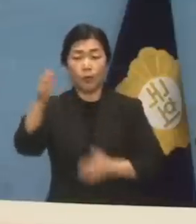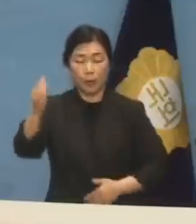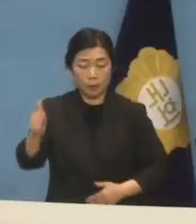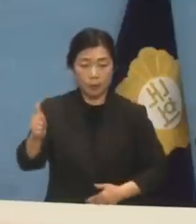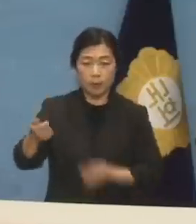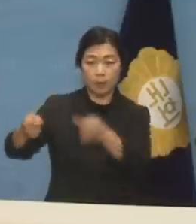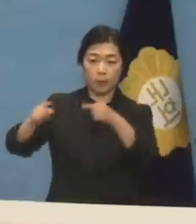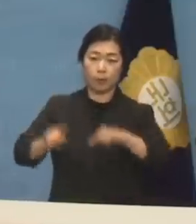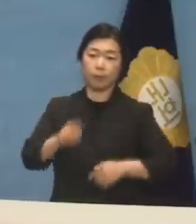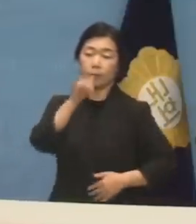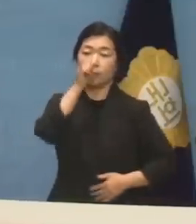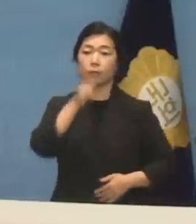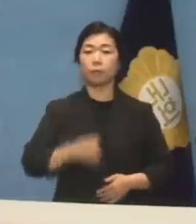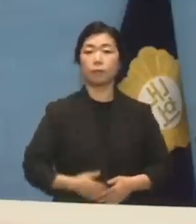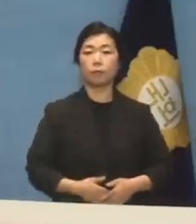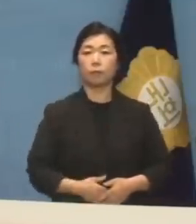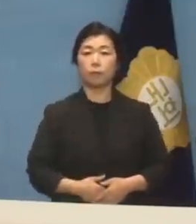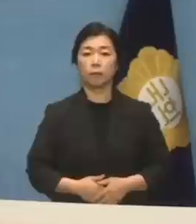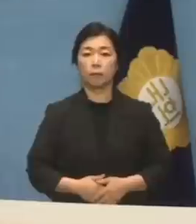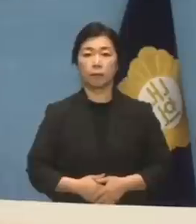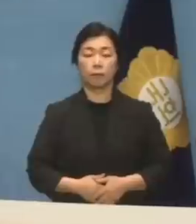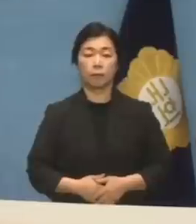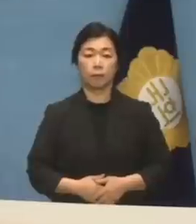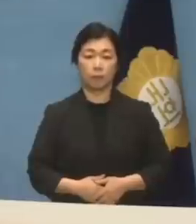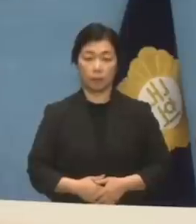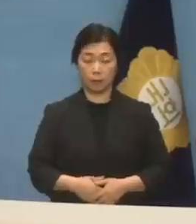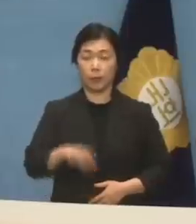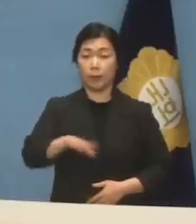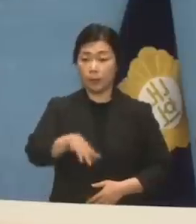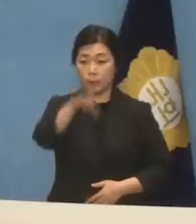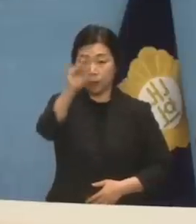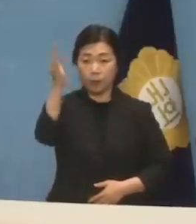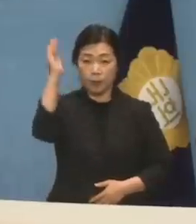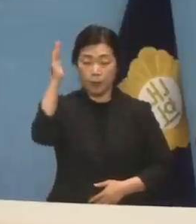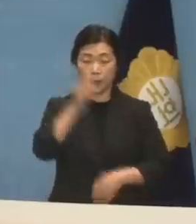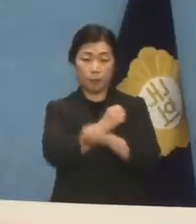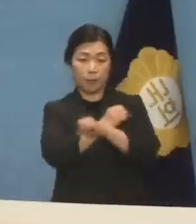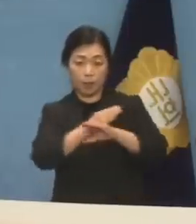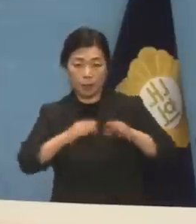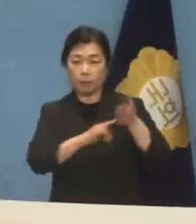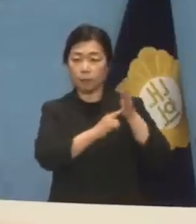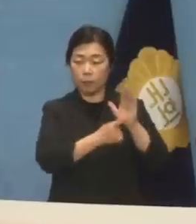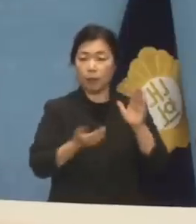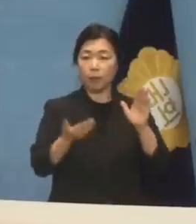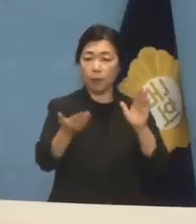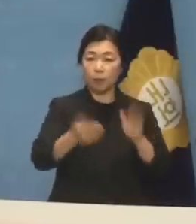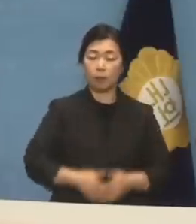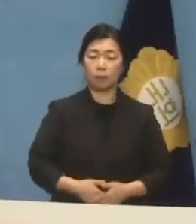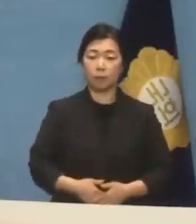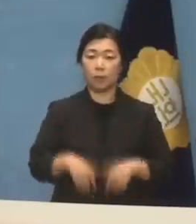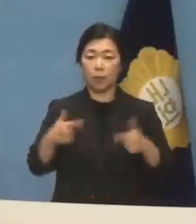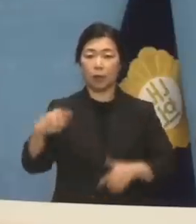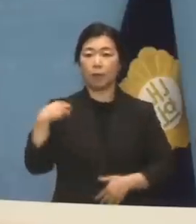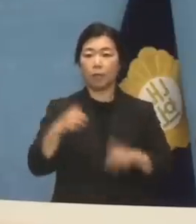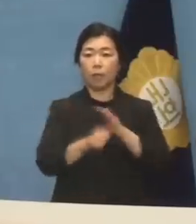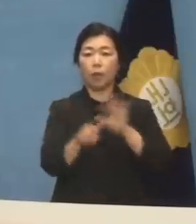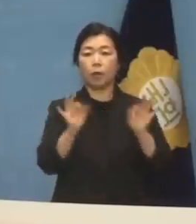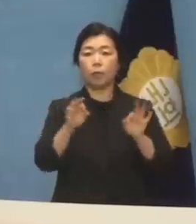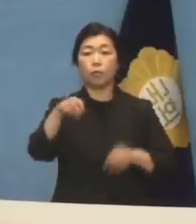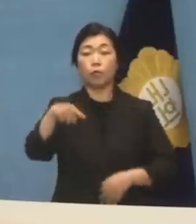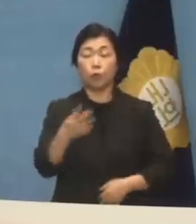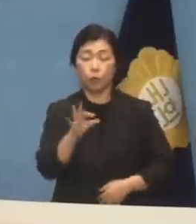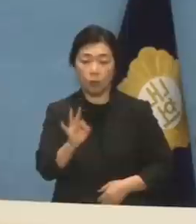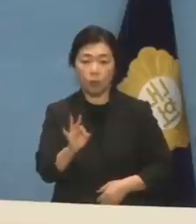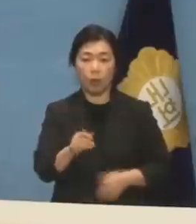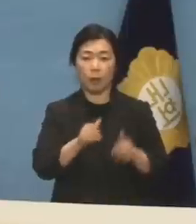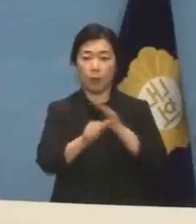민생경제연구소장님 오셨습니다. 자, 첫 발언으로요. 촛불행동 상임대표님, 김용